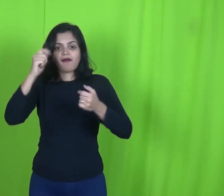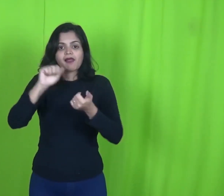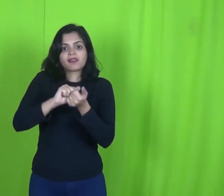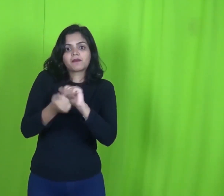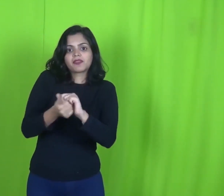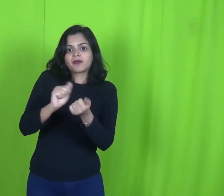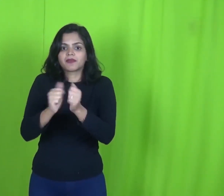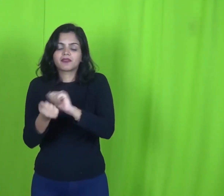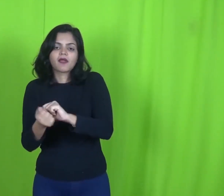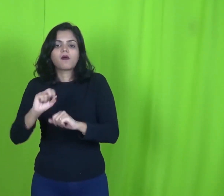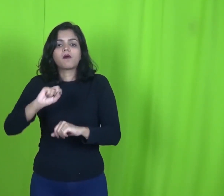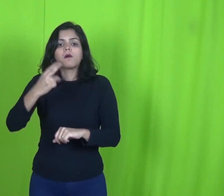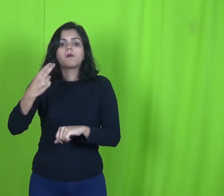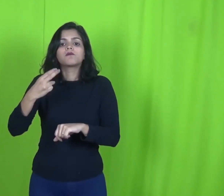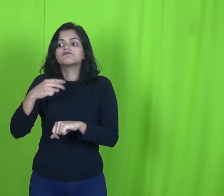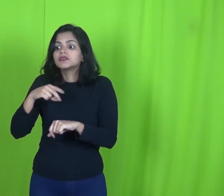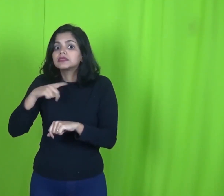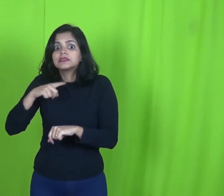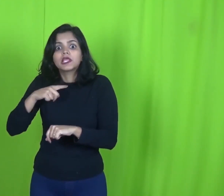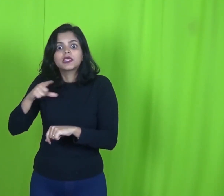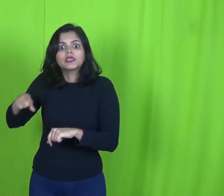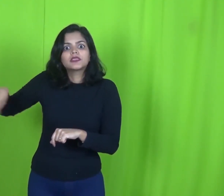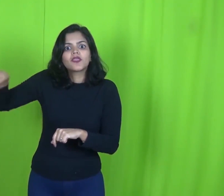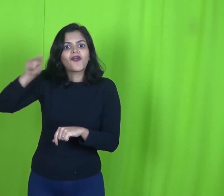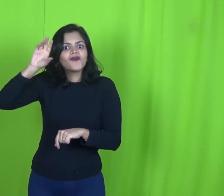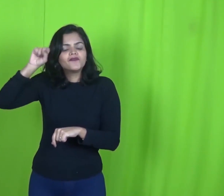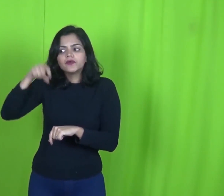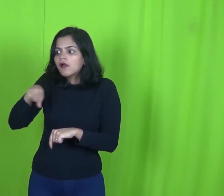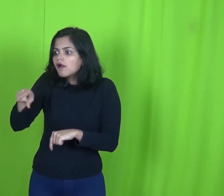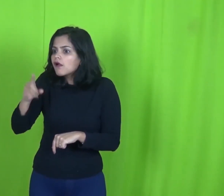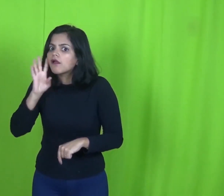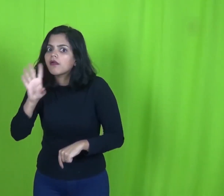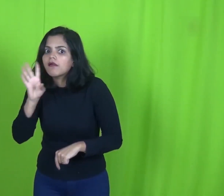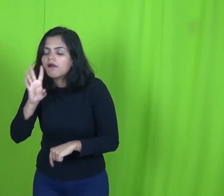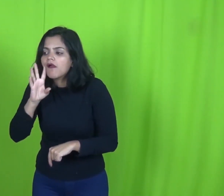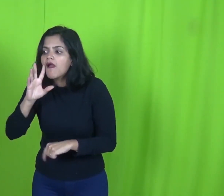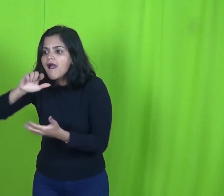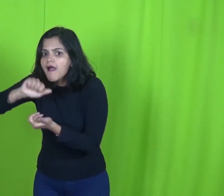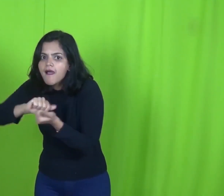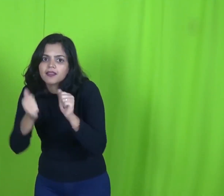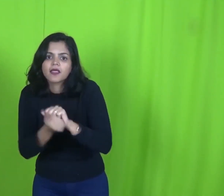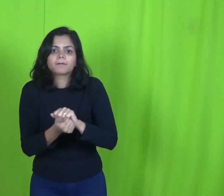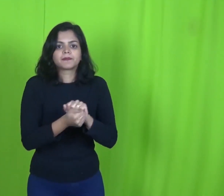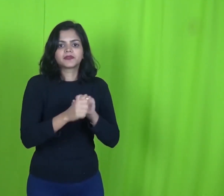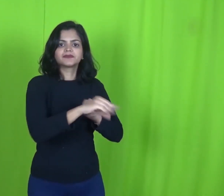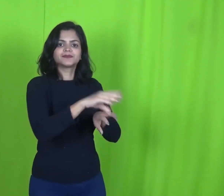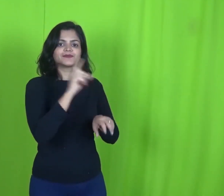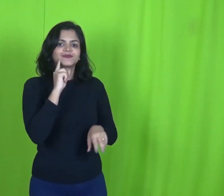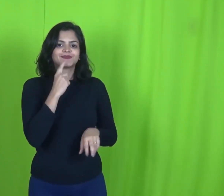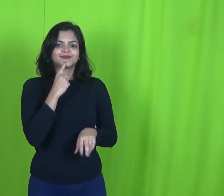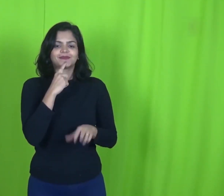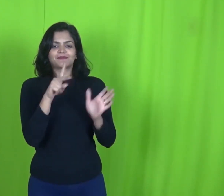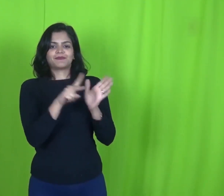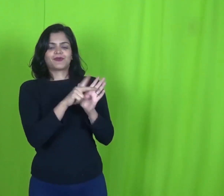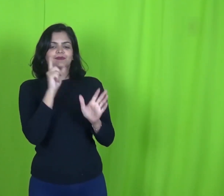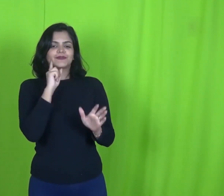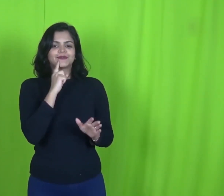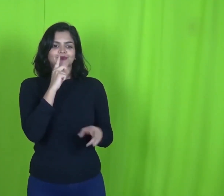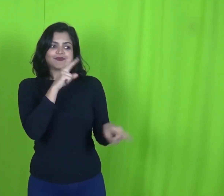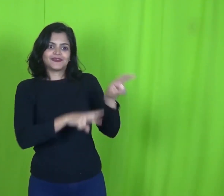precisa adaptá-los, criar. Então, se percebeu que os ouvintes estão utilizando material legal, faça